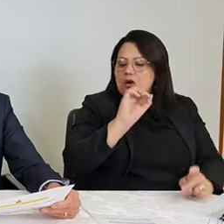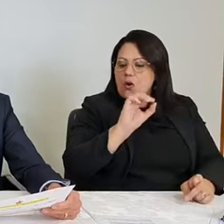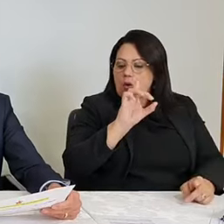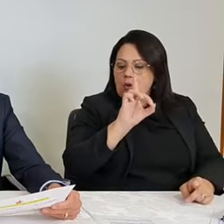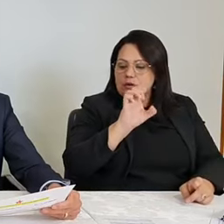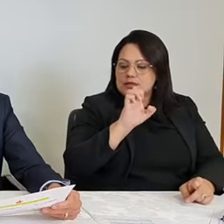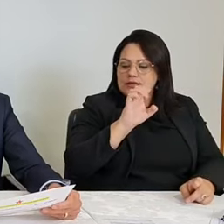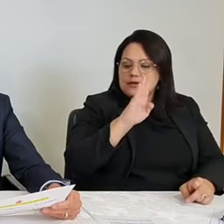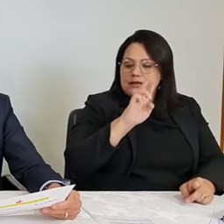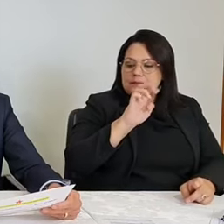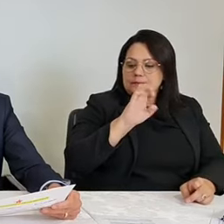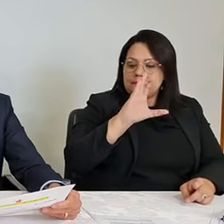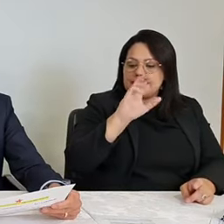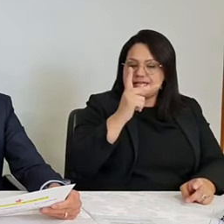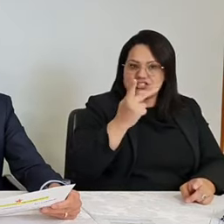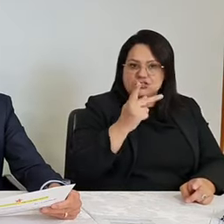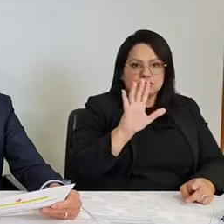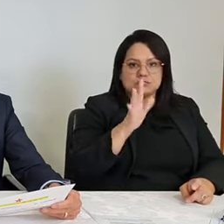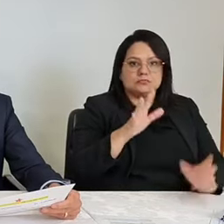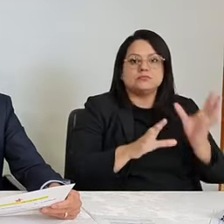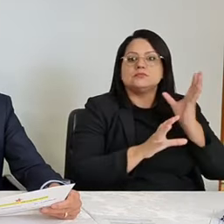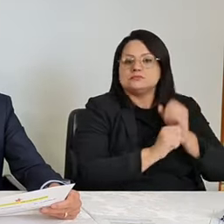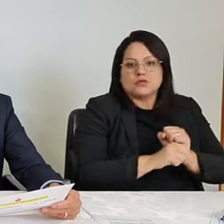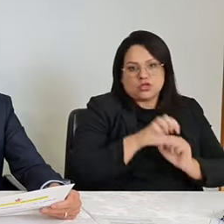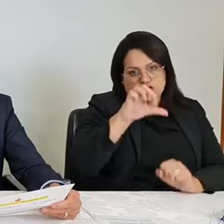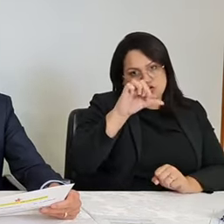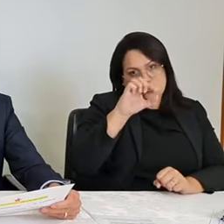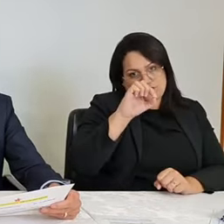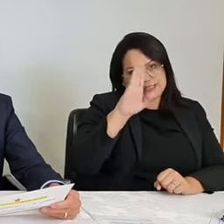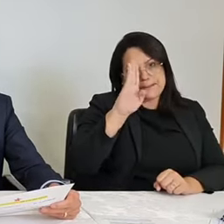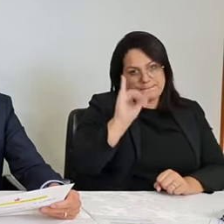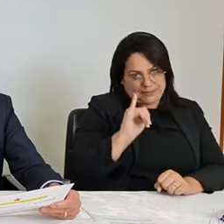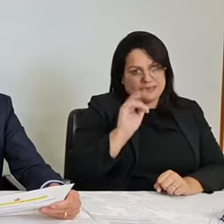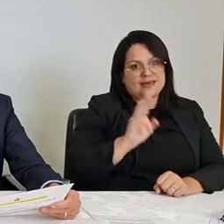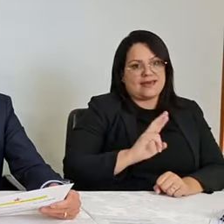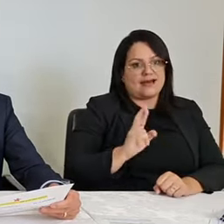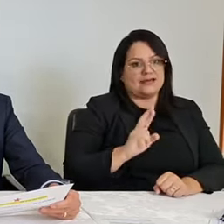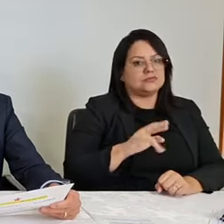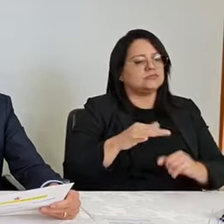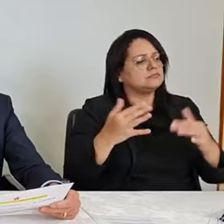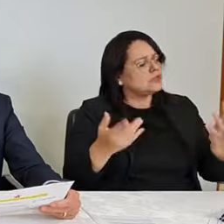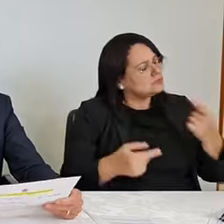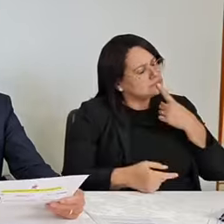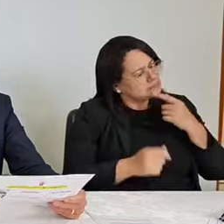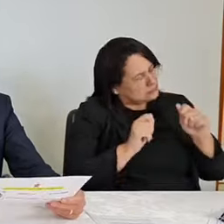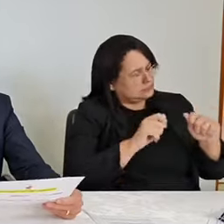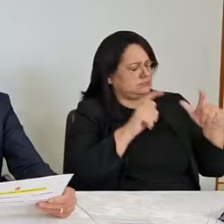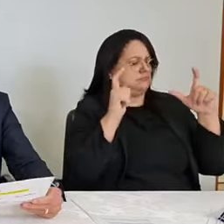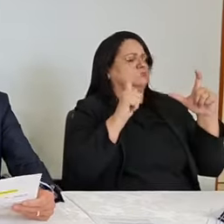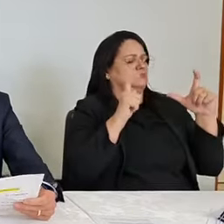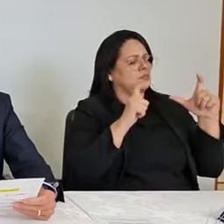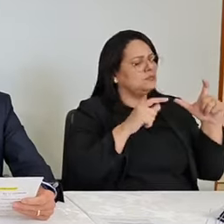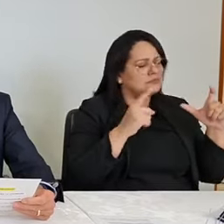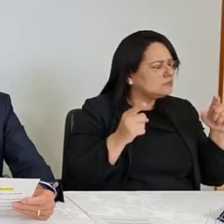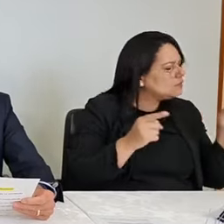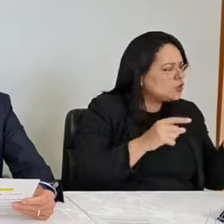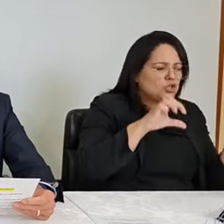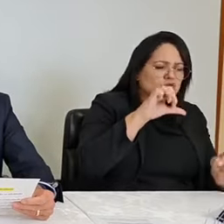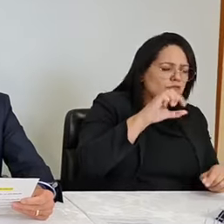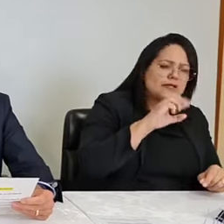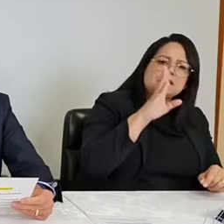hoje, são cerca de 90 bilhões de reais. Então, o que chama atenção é um montante de dinheiro envolvido na